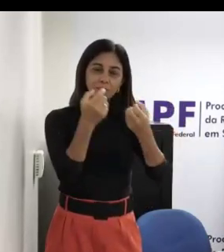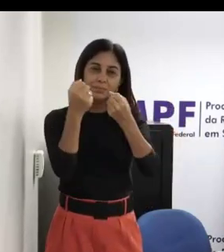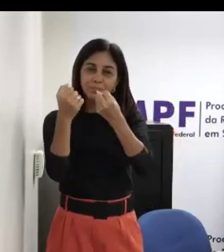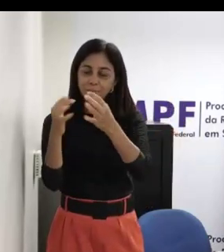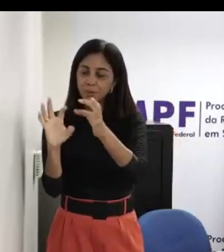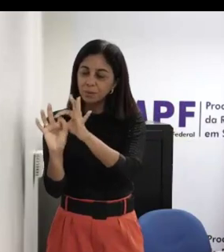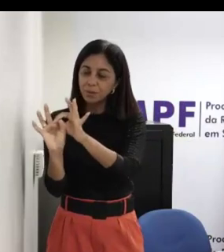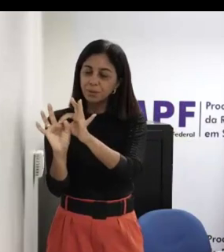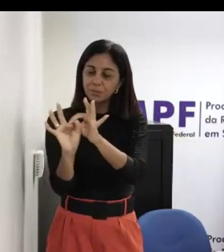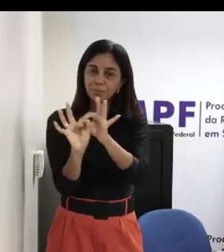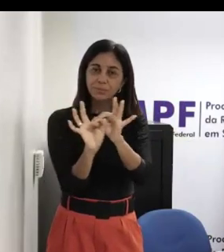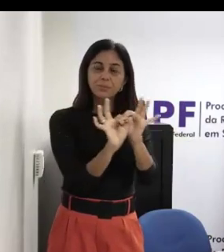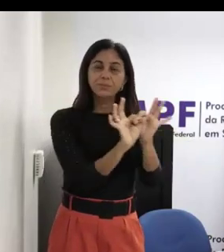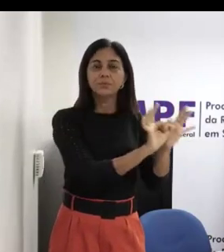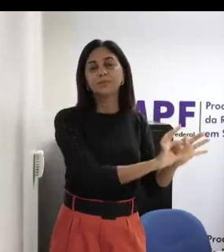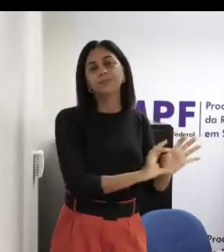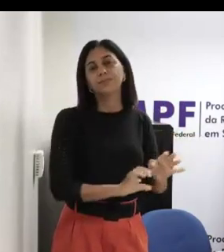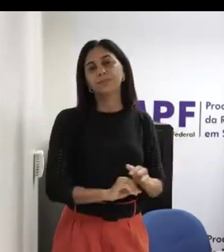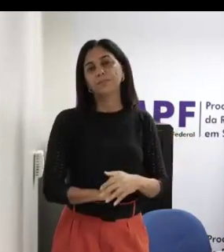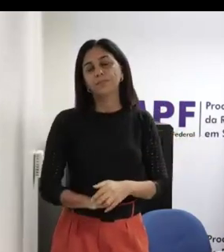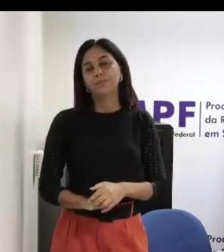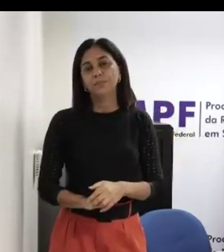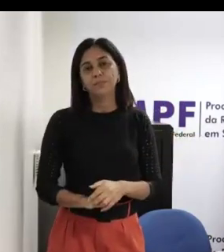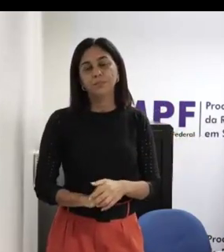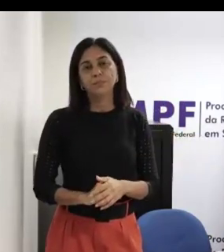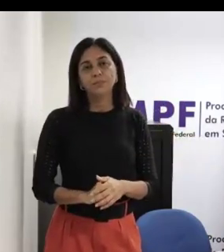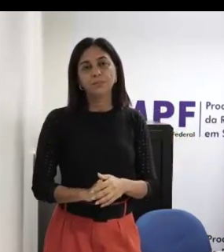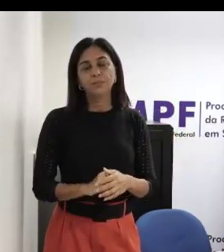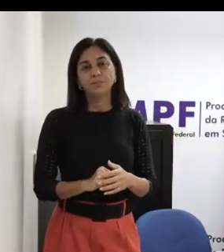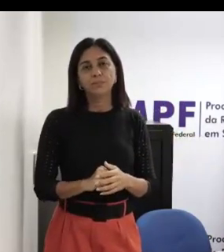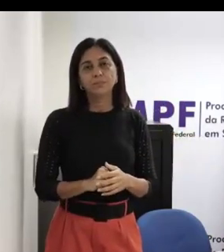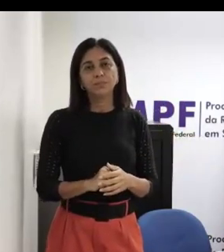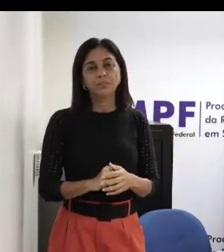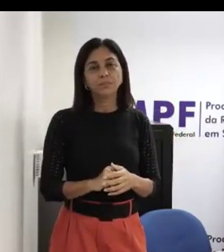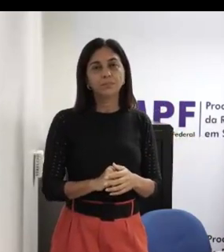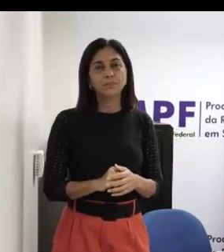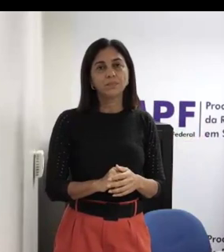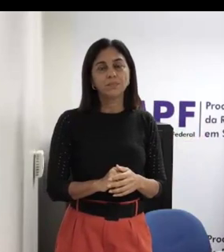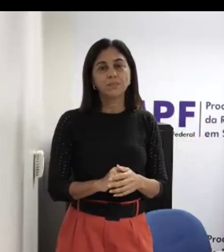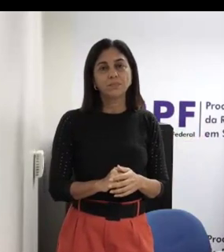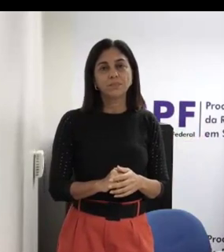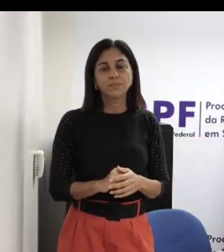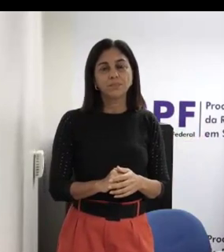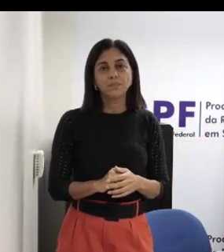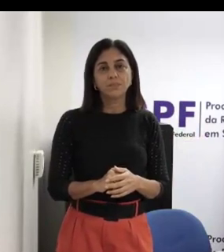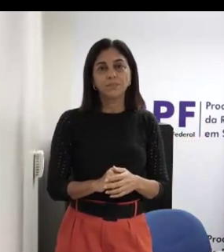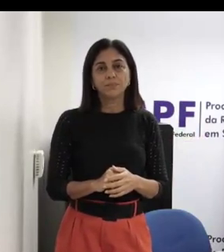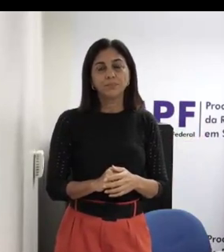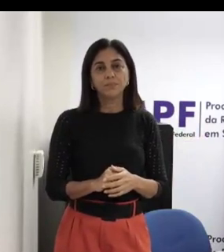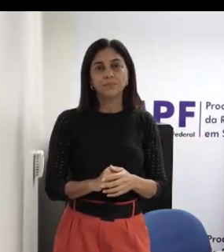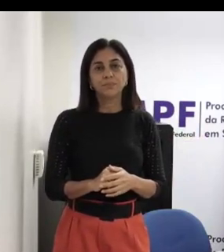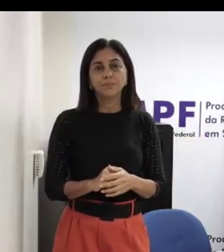trouxe as informações mais genéricas baseadas na na cientificamente